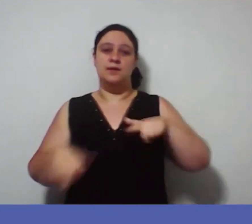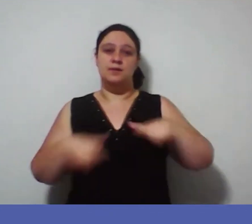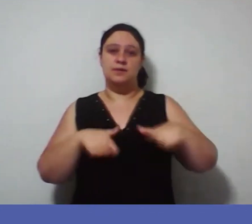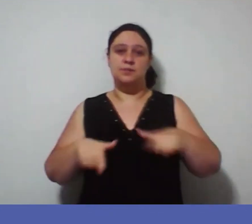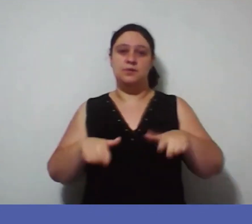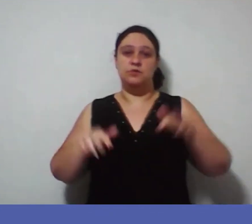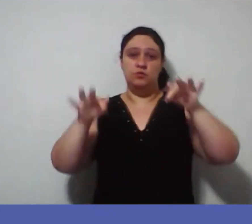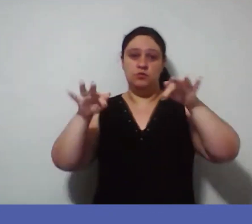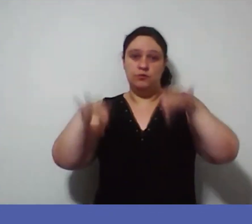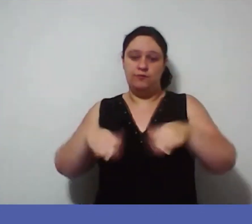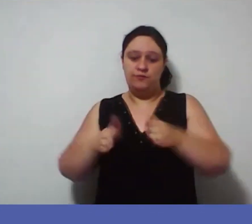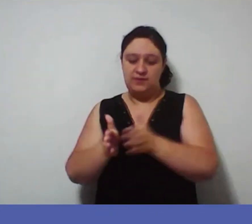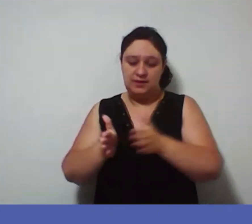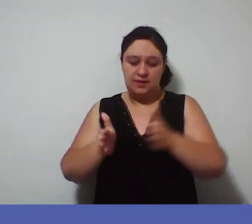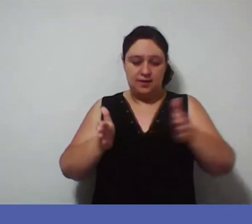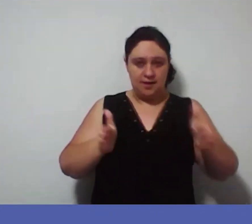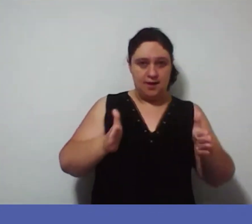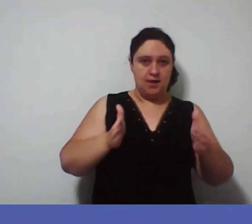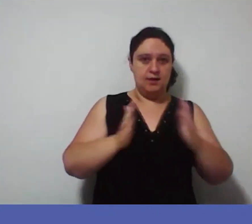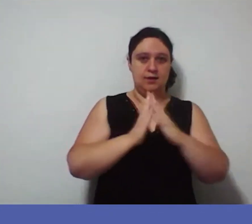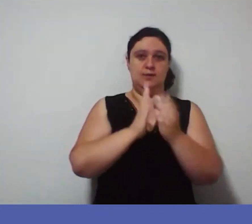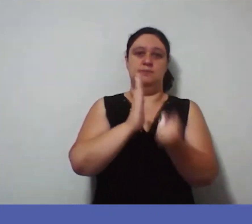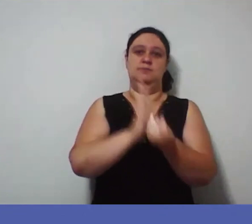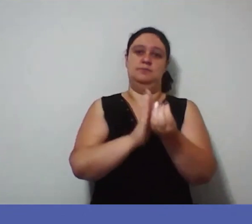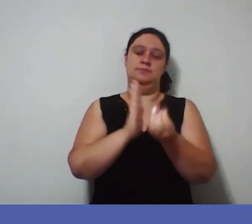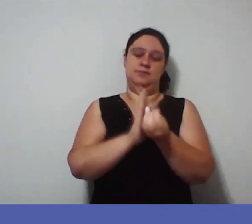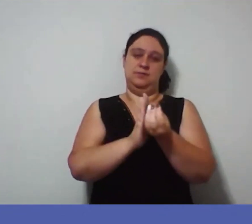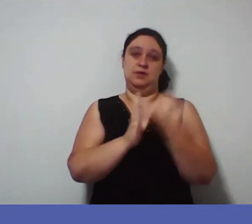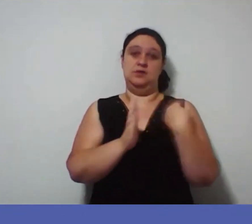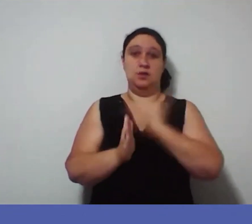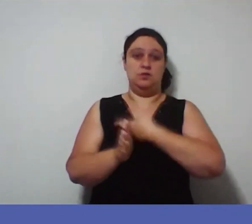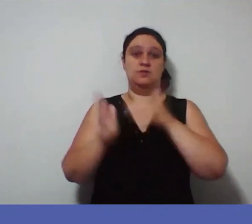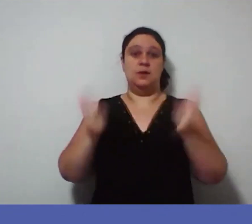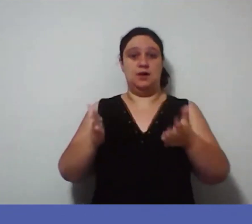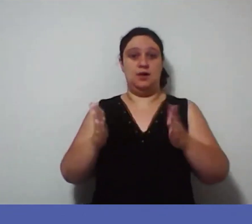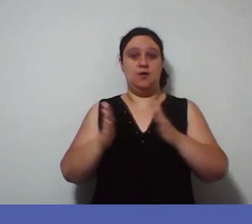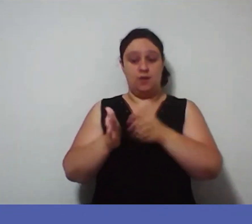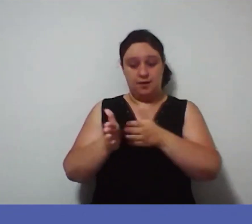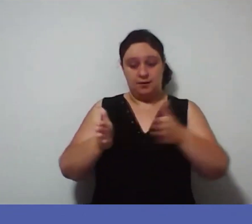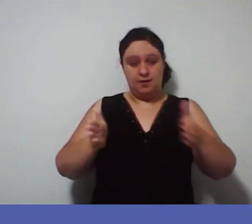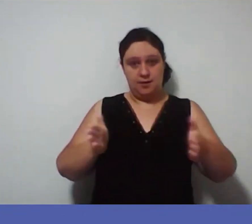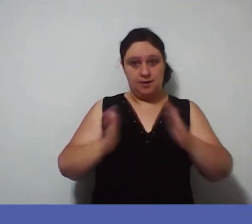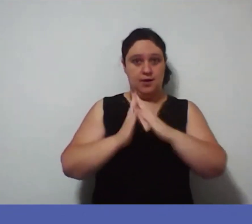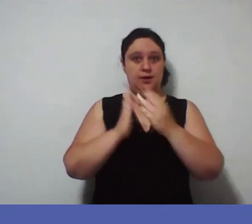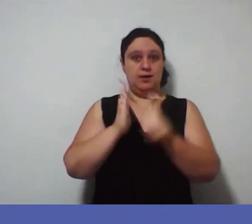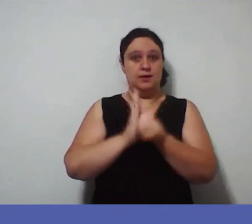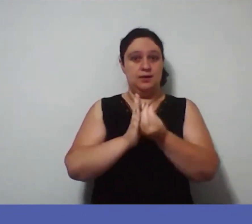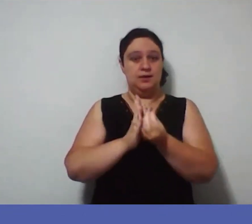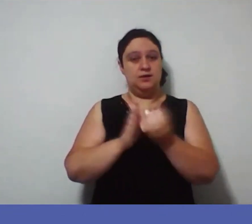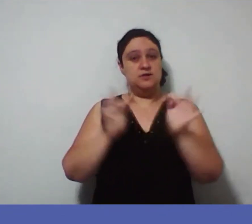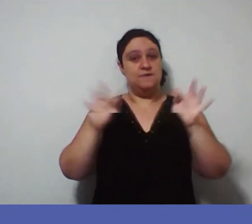da igreja. Nós estamos na era da igreja, estamos no final da era da igreja.